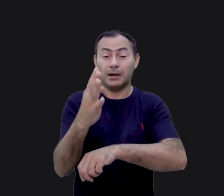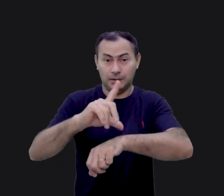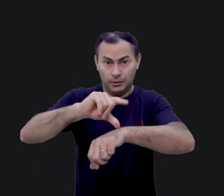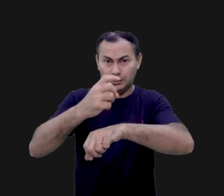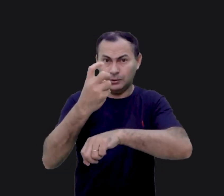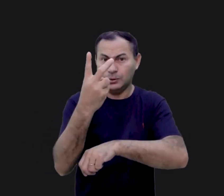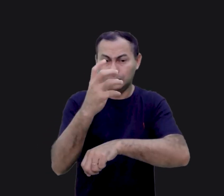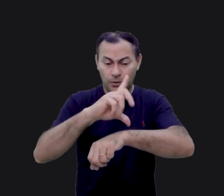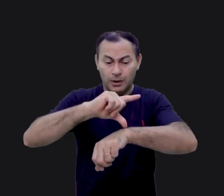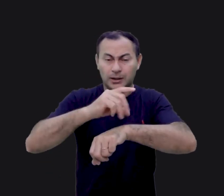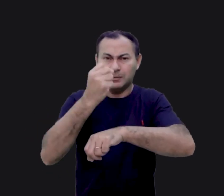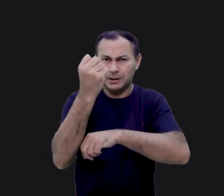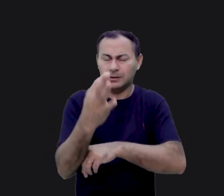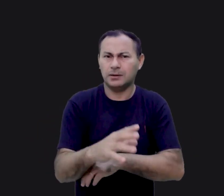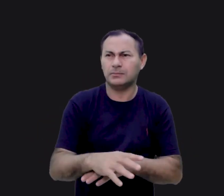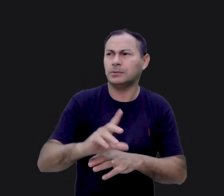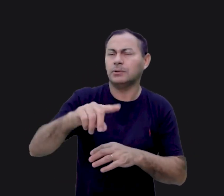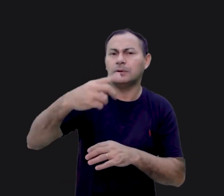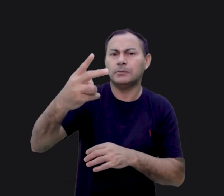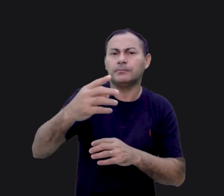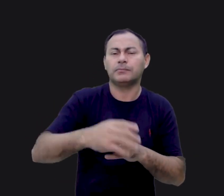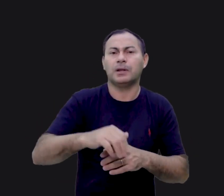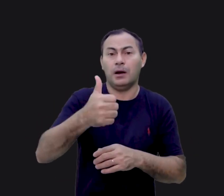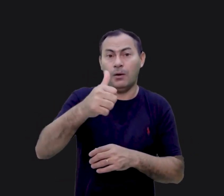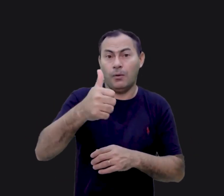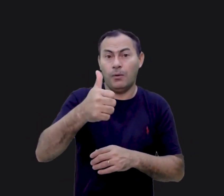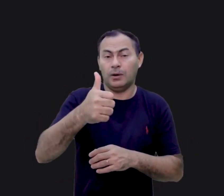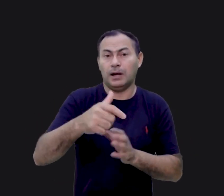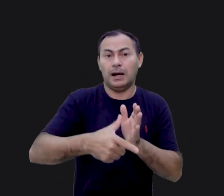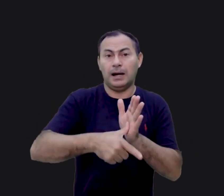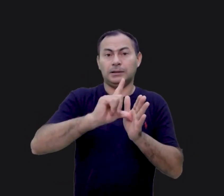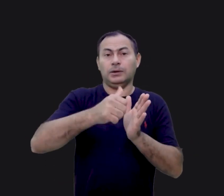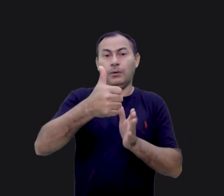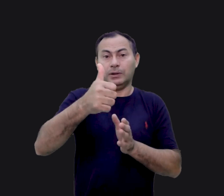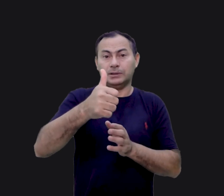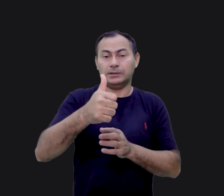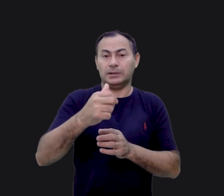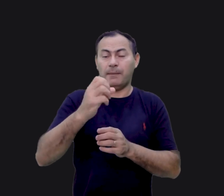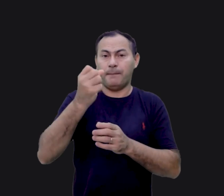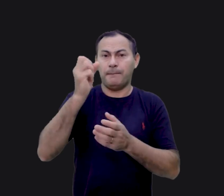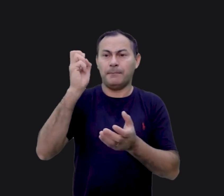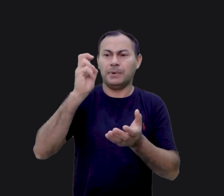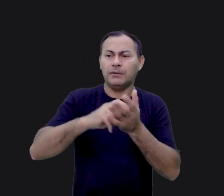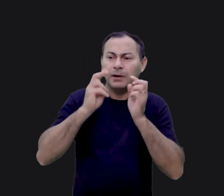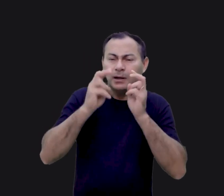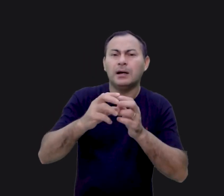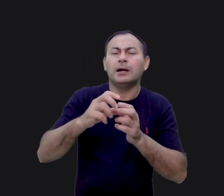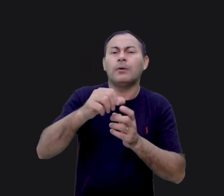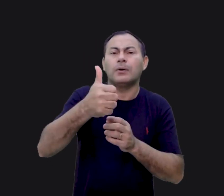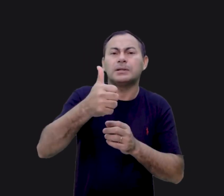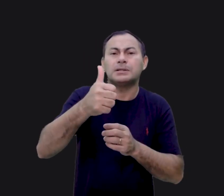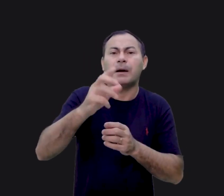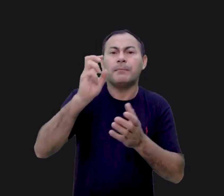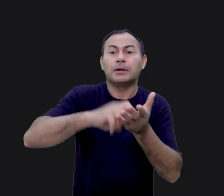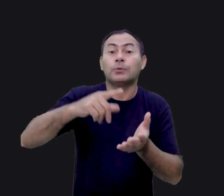algumas horas mais tarde às 11:00 da manhã eu estava em frente a uma grande congregação sentei no Pupi e falei para Deus